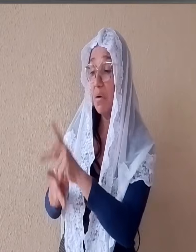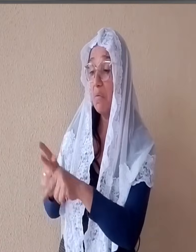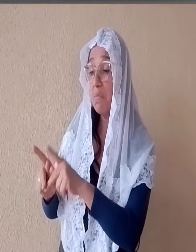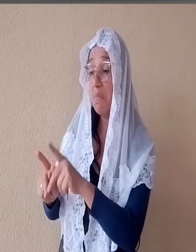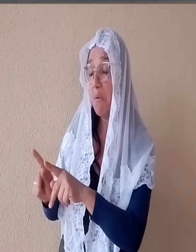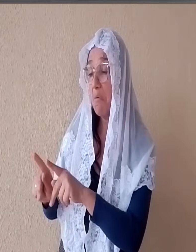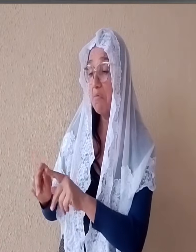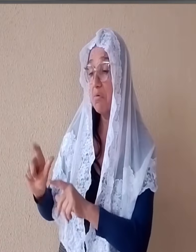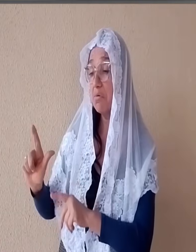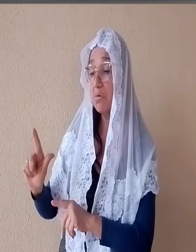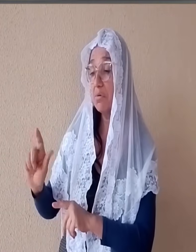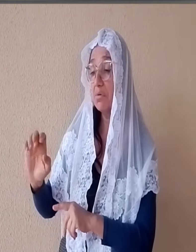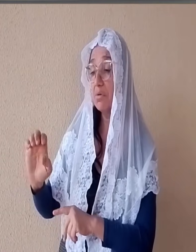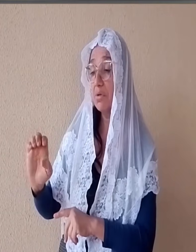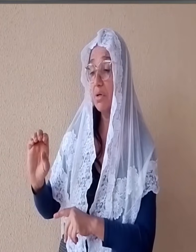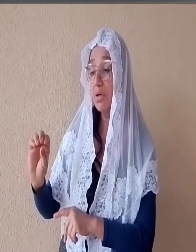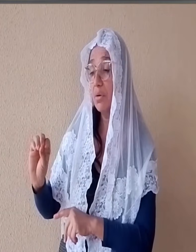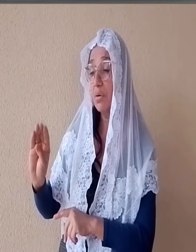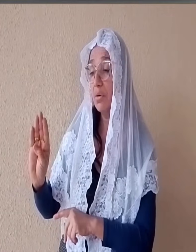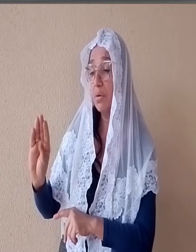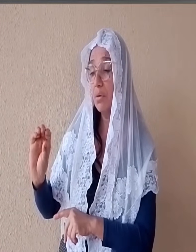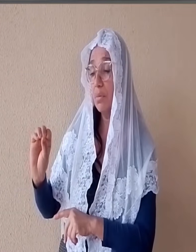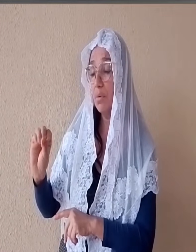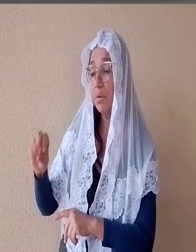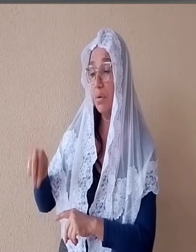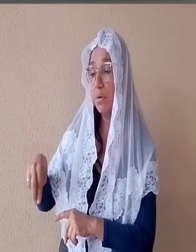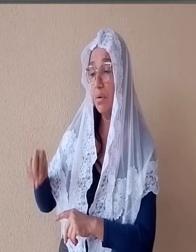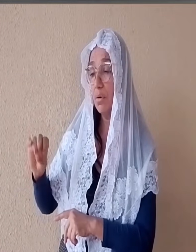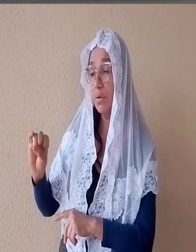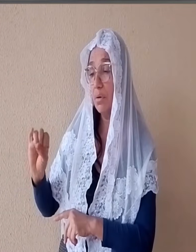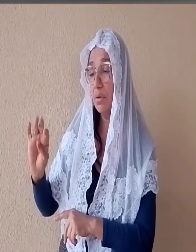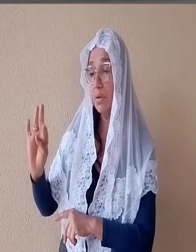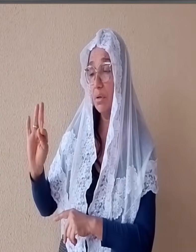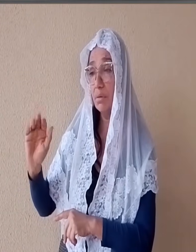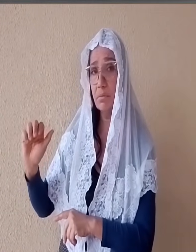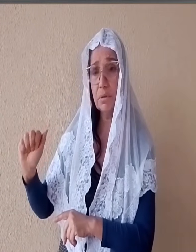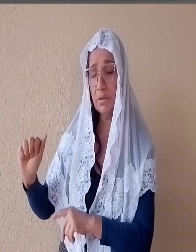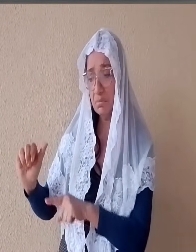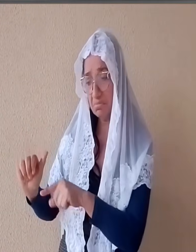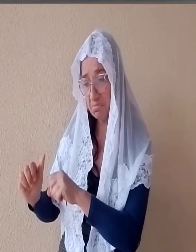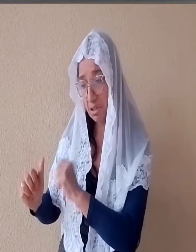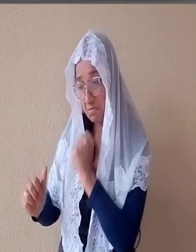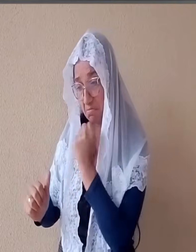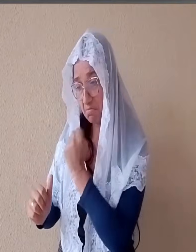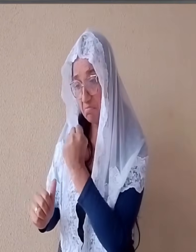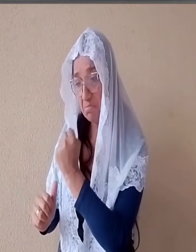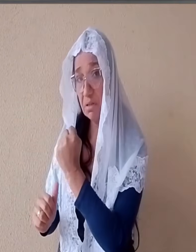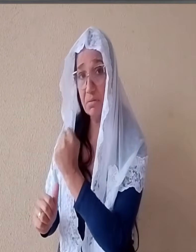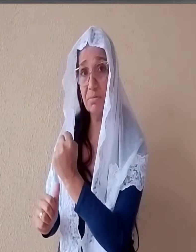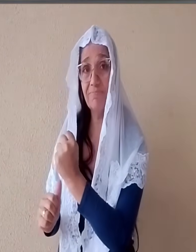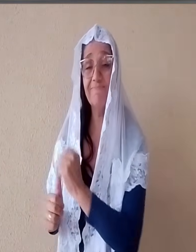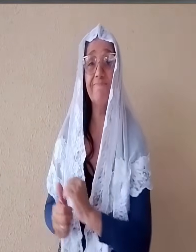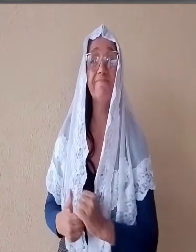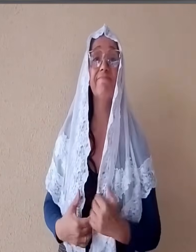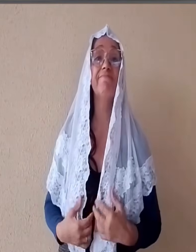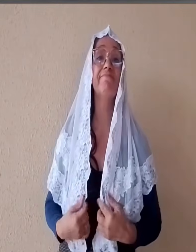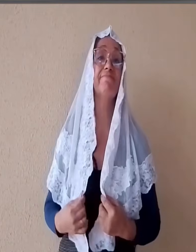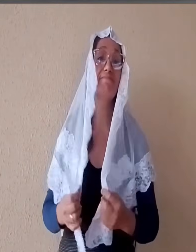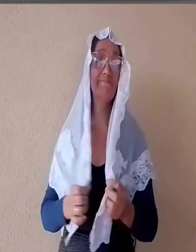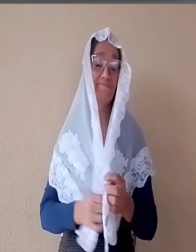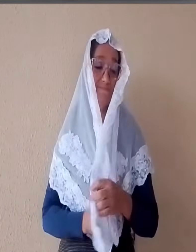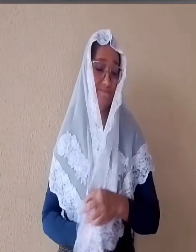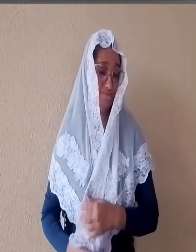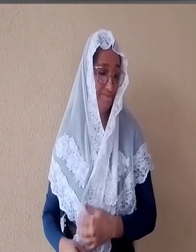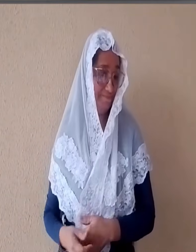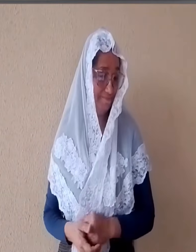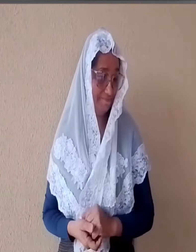bendito é o nome do Senhor, fez um concerto com ele. E quando eu faço um concerto com ele, bendito é o nome do Senhor, eu